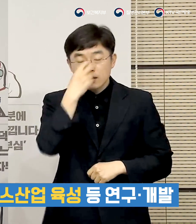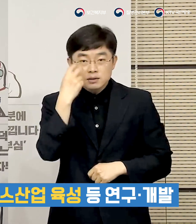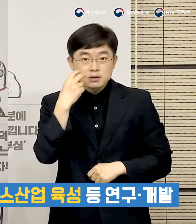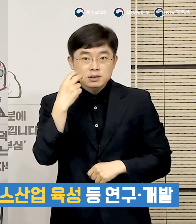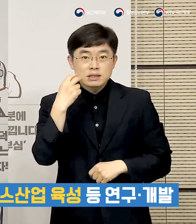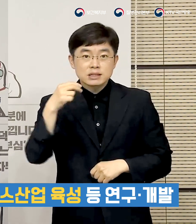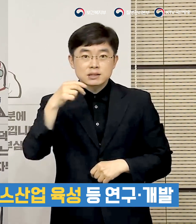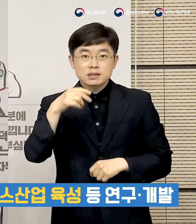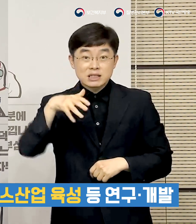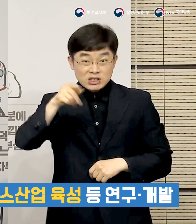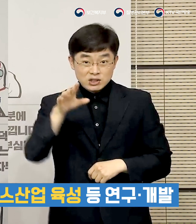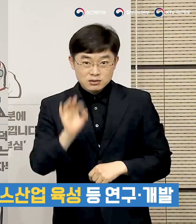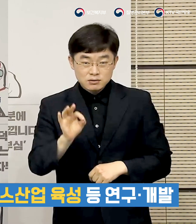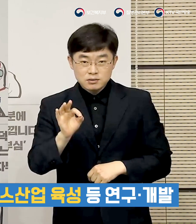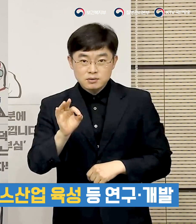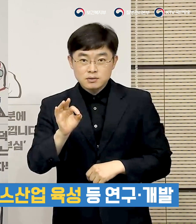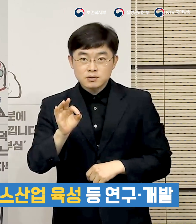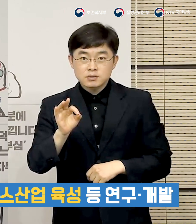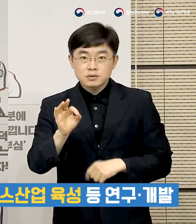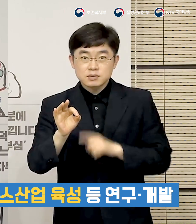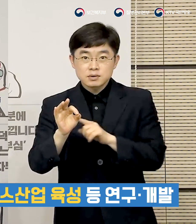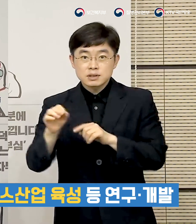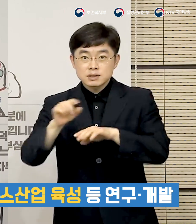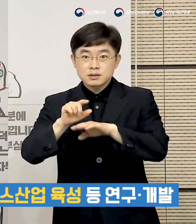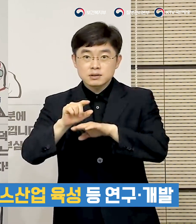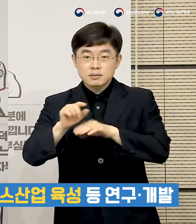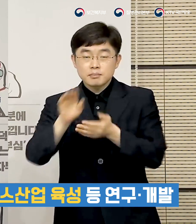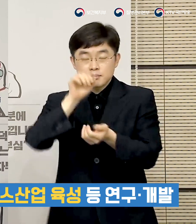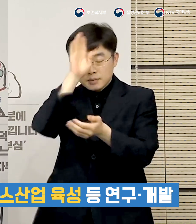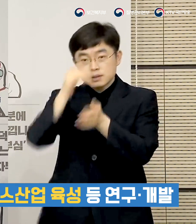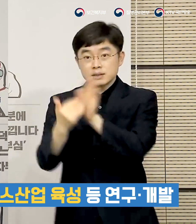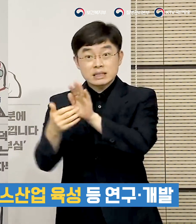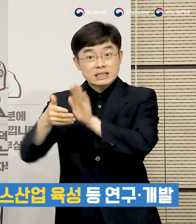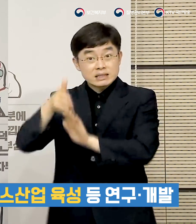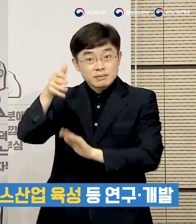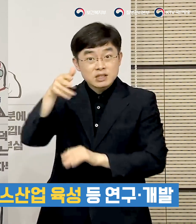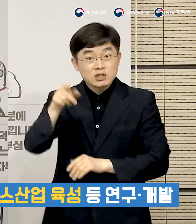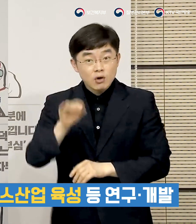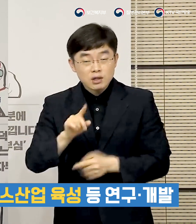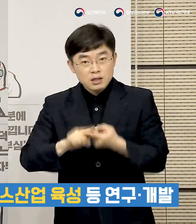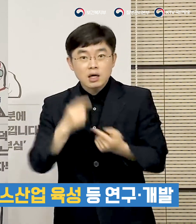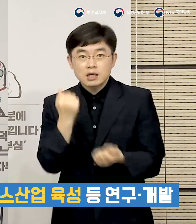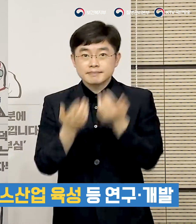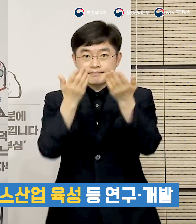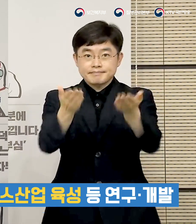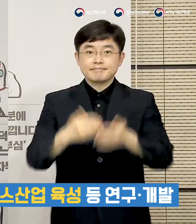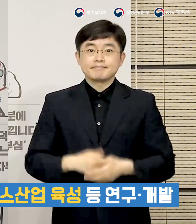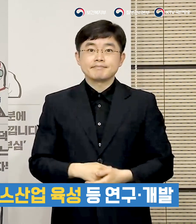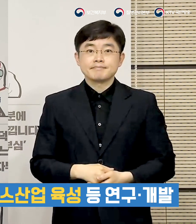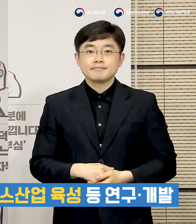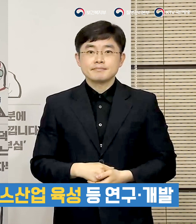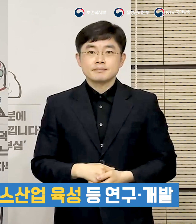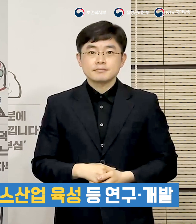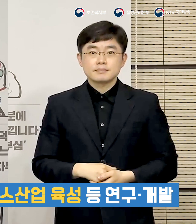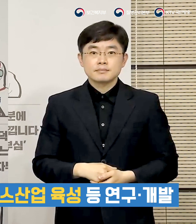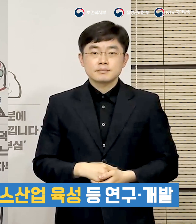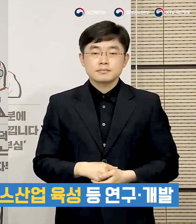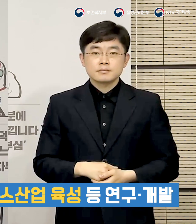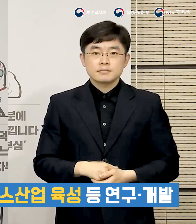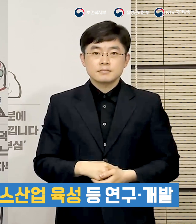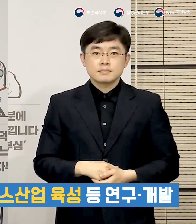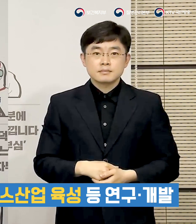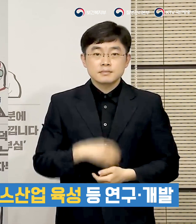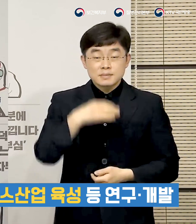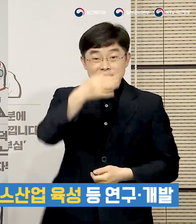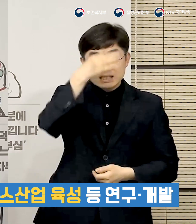있는 기능이 모두 전에 말씀드렸던 것처럼 감염병의 방역을 지원하는